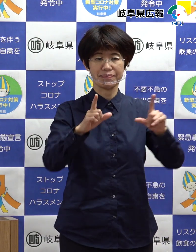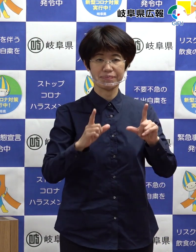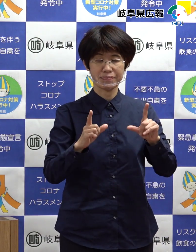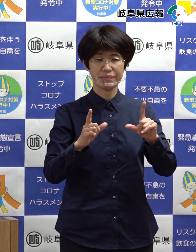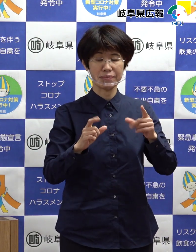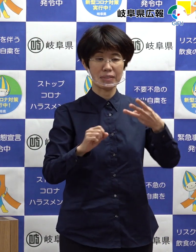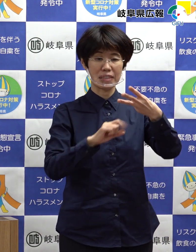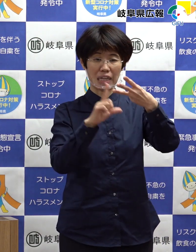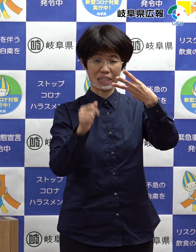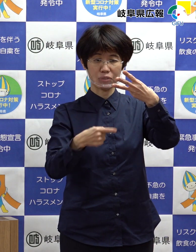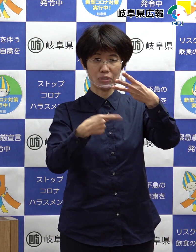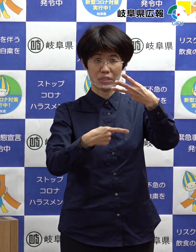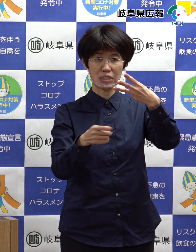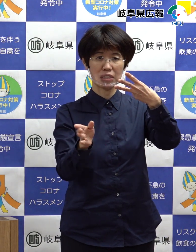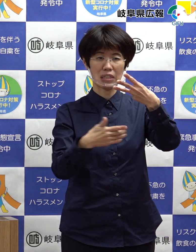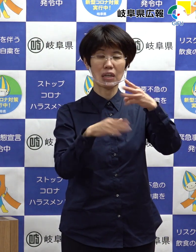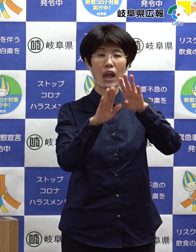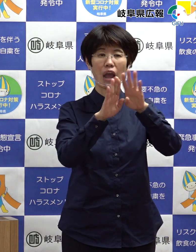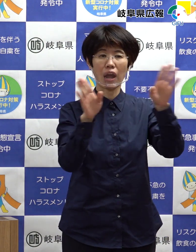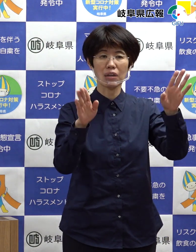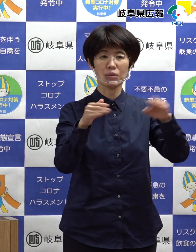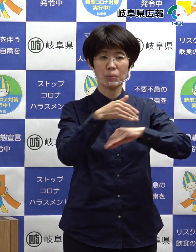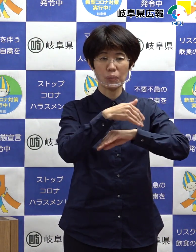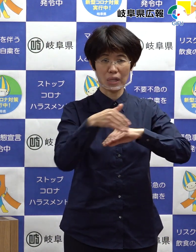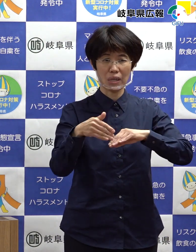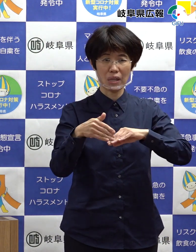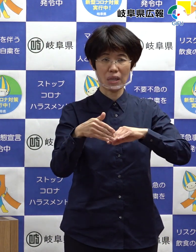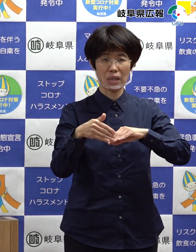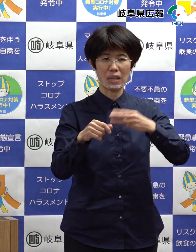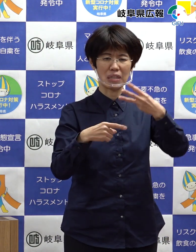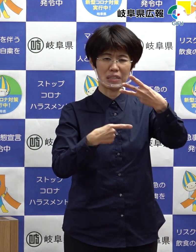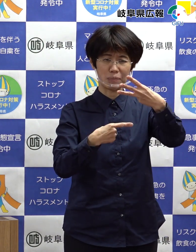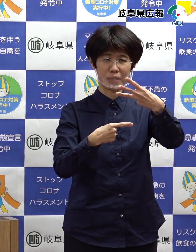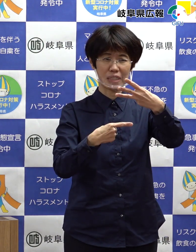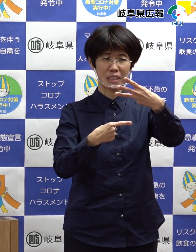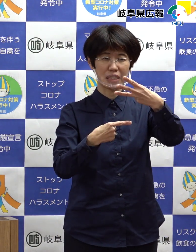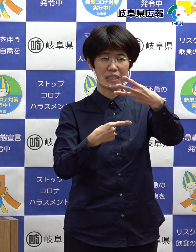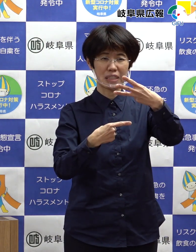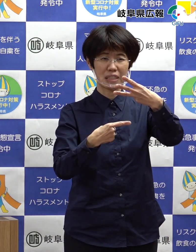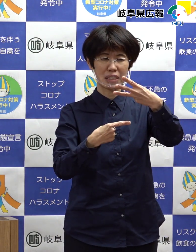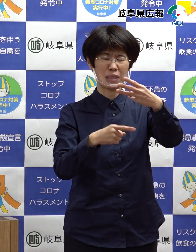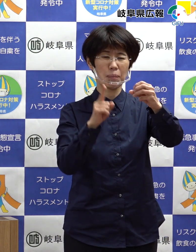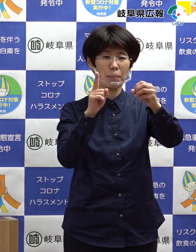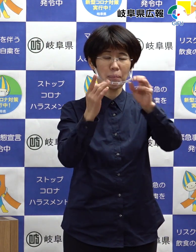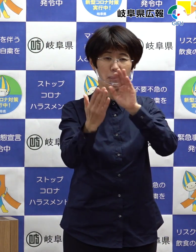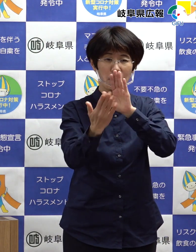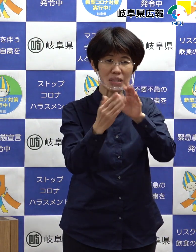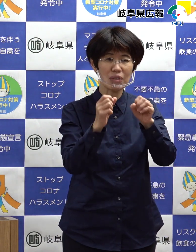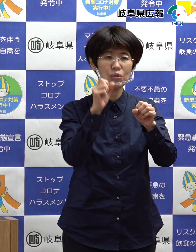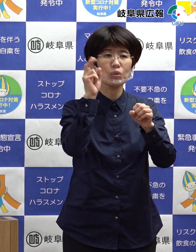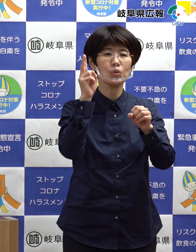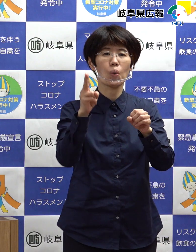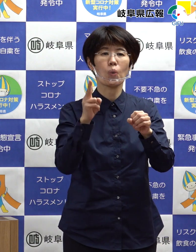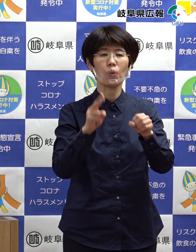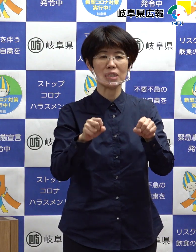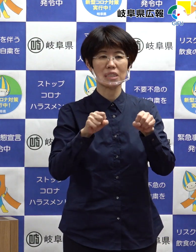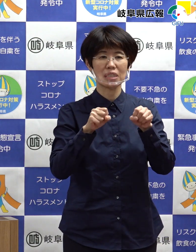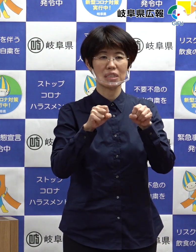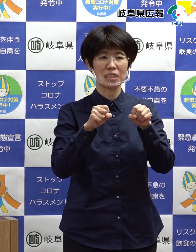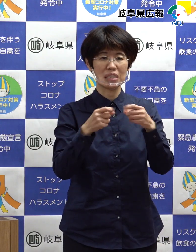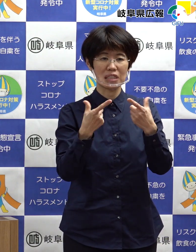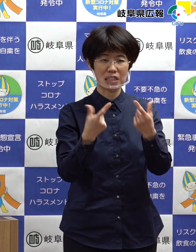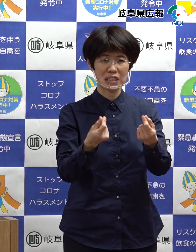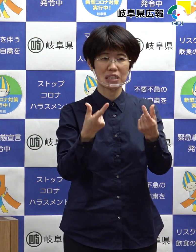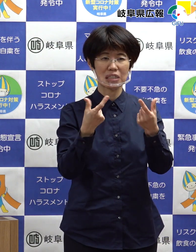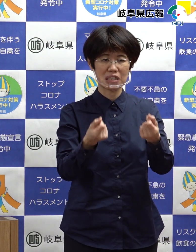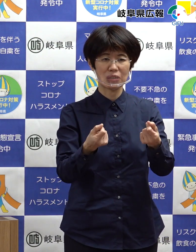3月1日からの会期がありますので、遅くとも3月1日の会期には間に合うように、きち